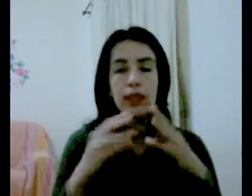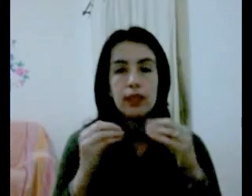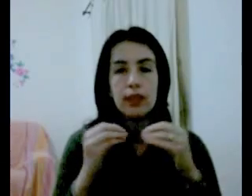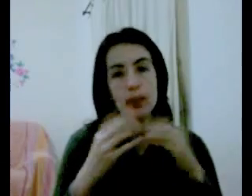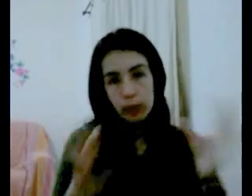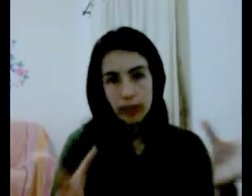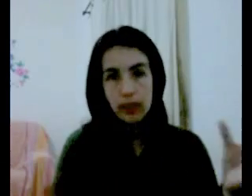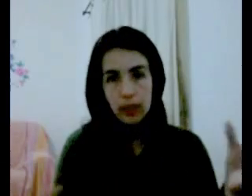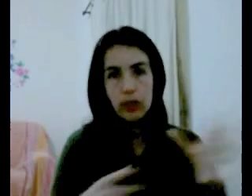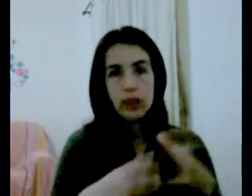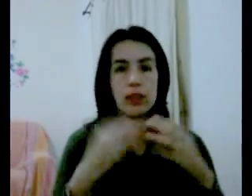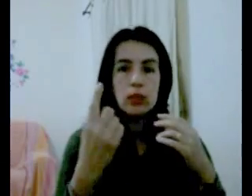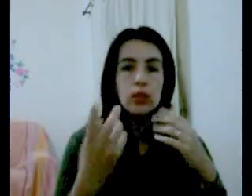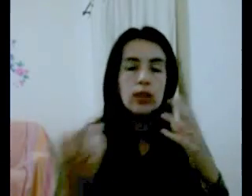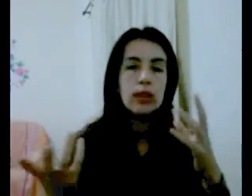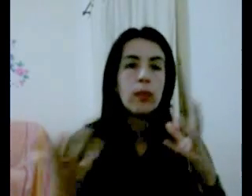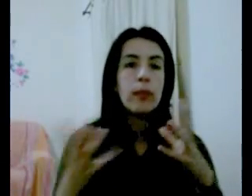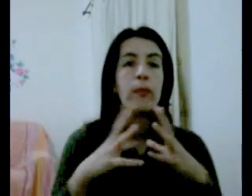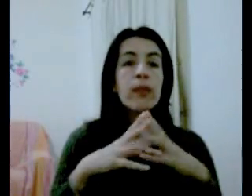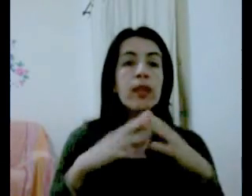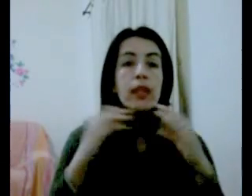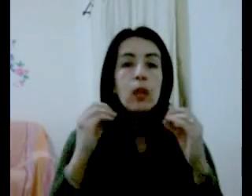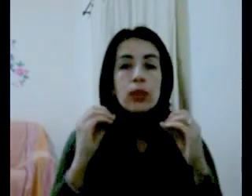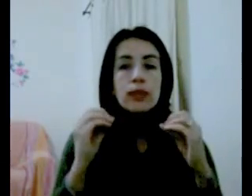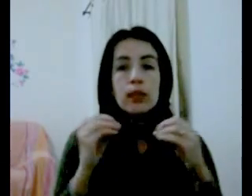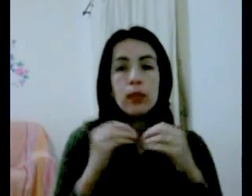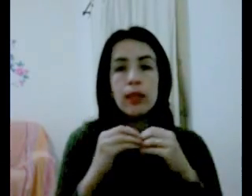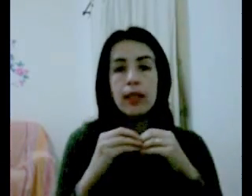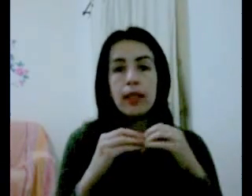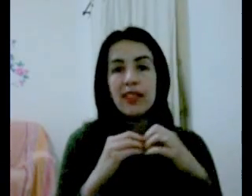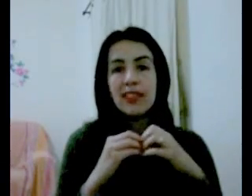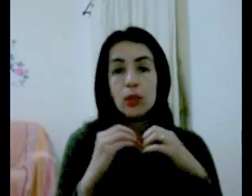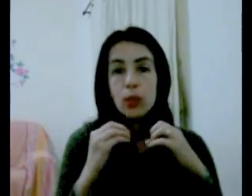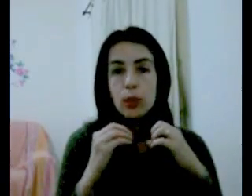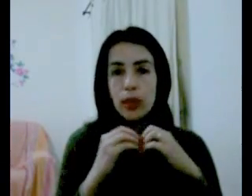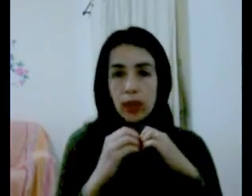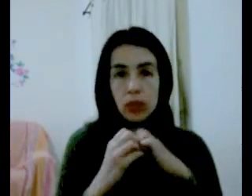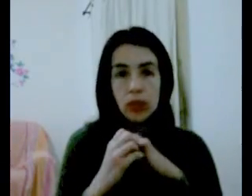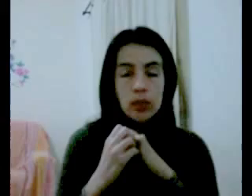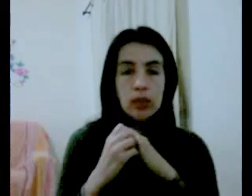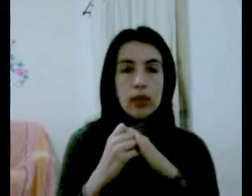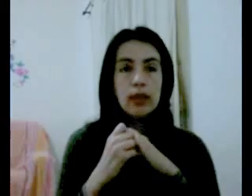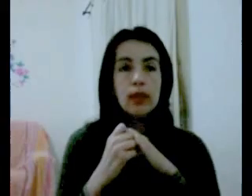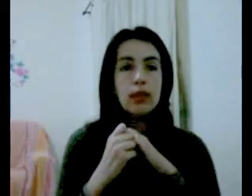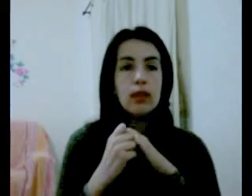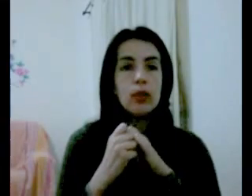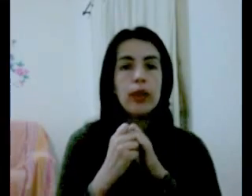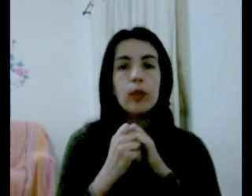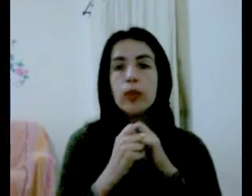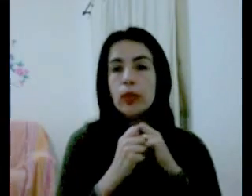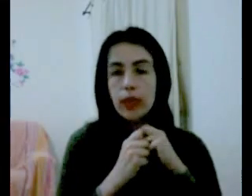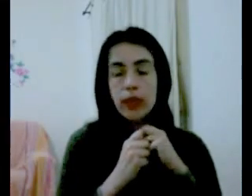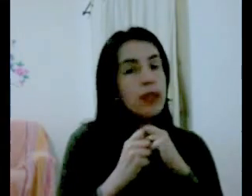também que desceu, né? Desceu um dia e tal. Então pode ser também questão hormonal, e então eu quero muito